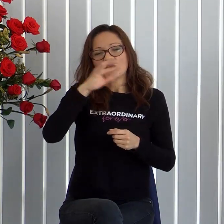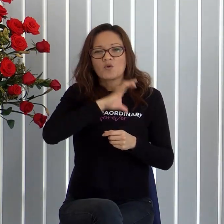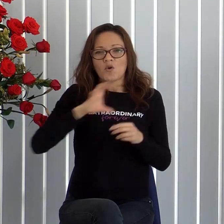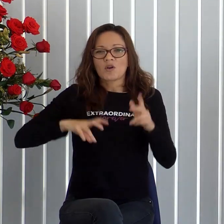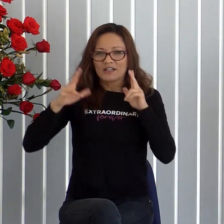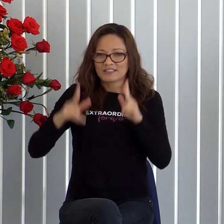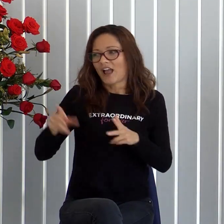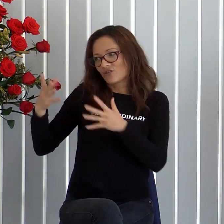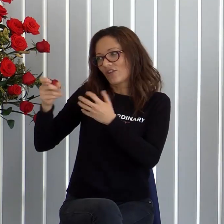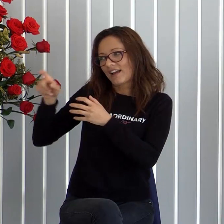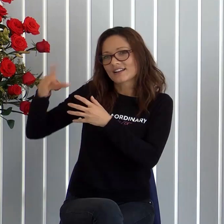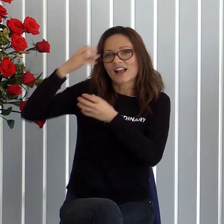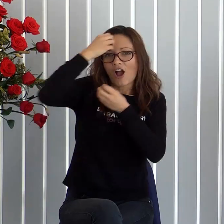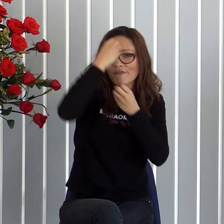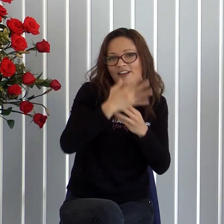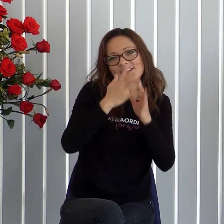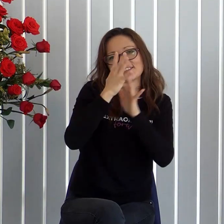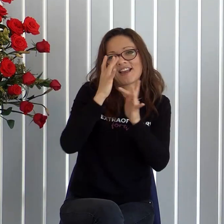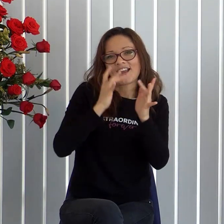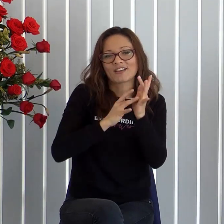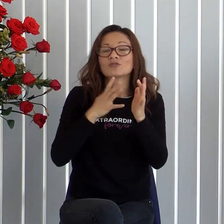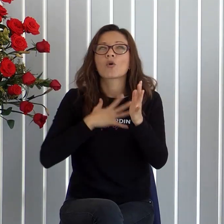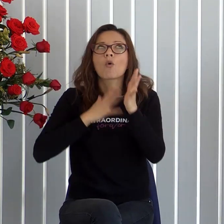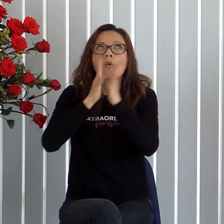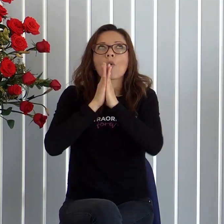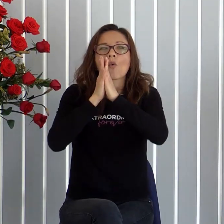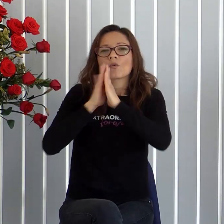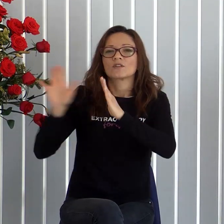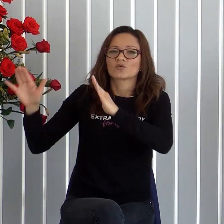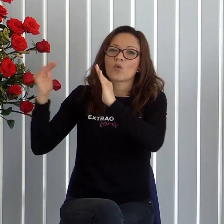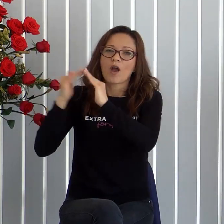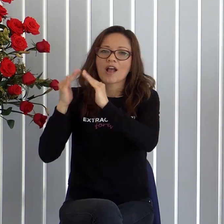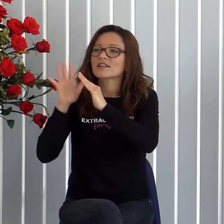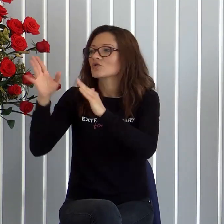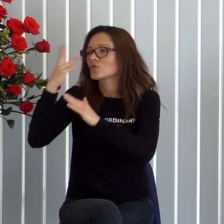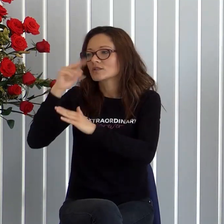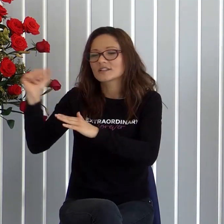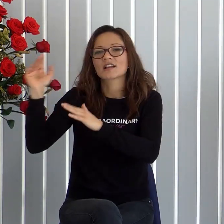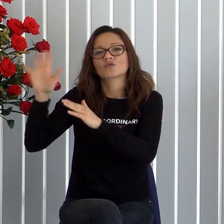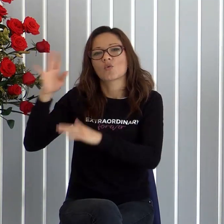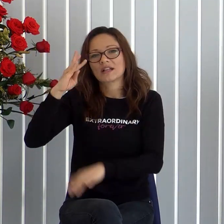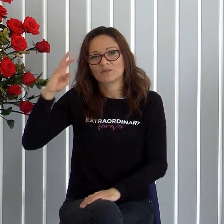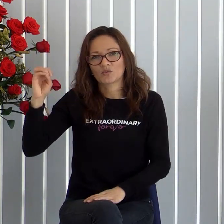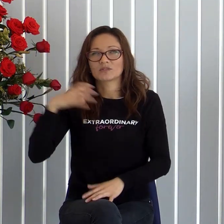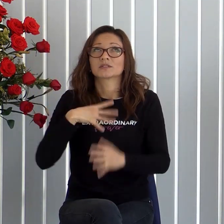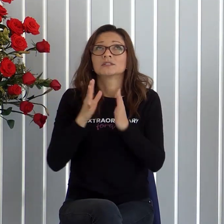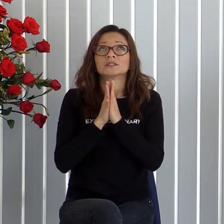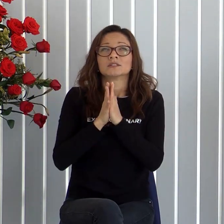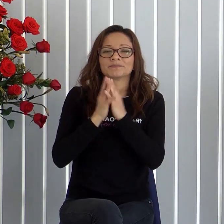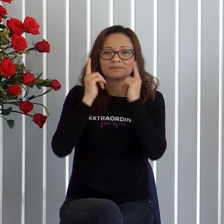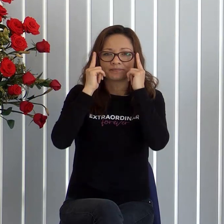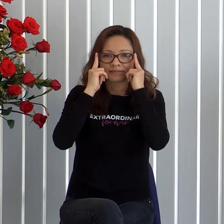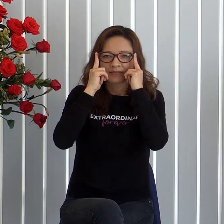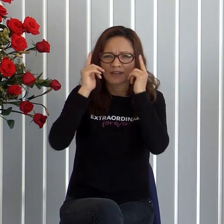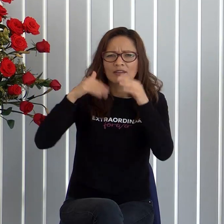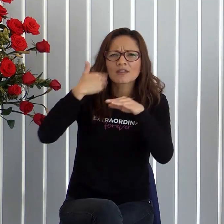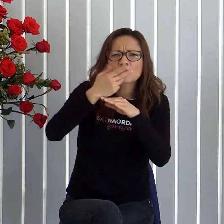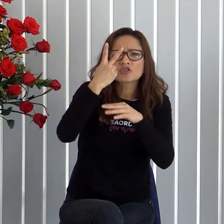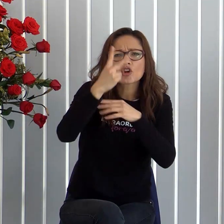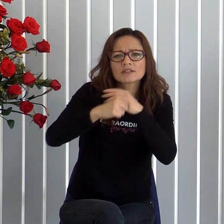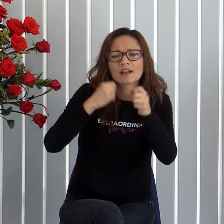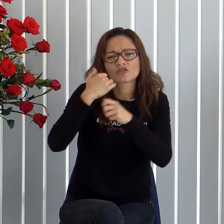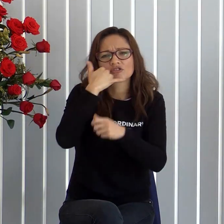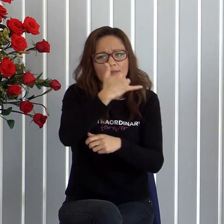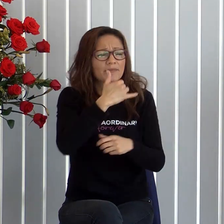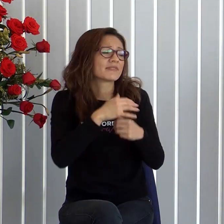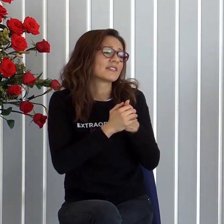hermana se arrodillara ante Jesús, porque yo estaba orando por su casa, por sus hijas, por su esposo. Y después a los 2 años volví y me llamó y me